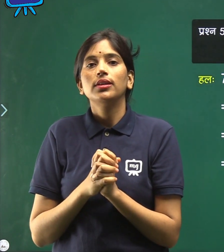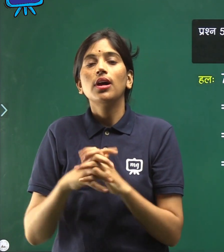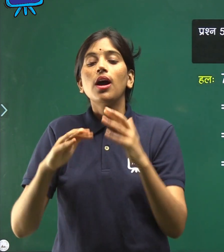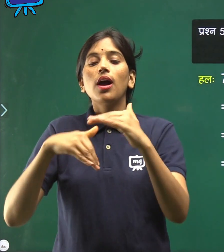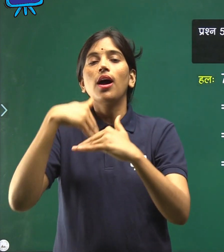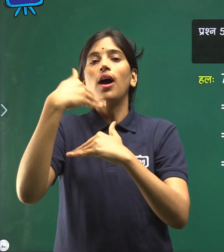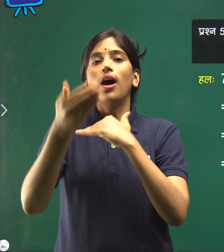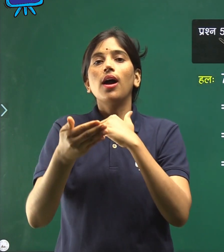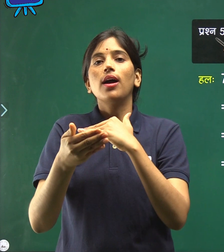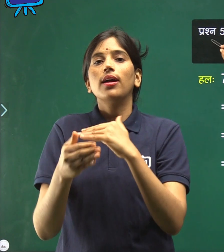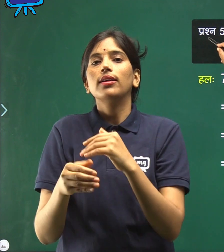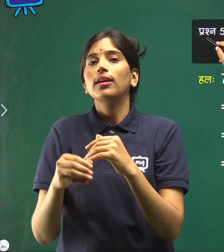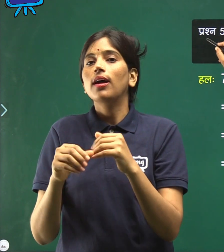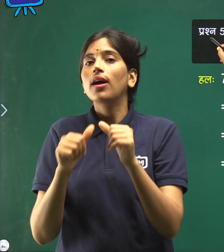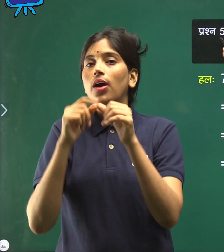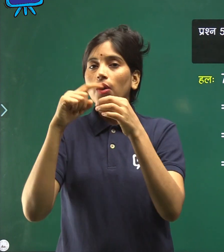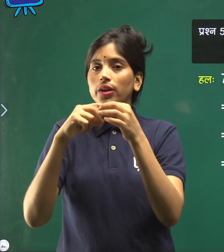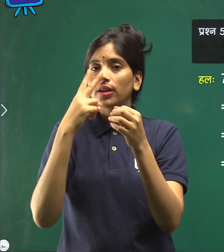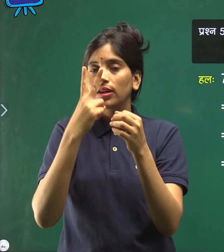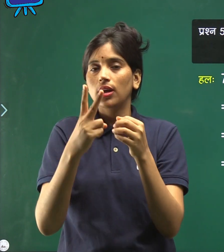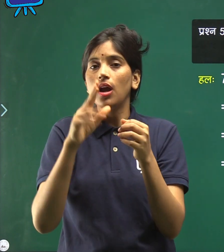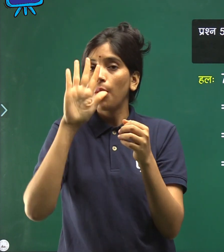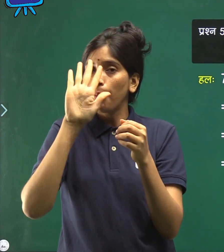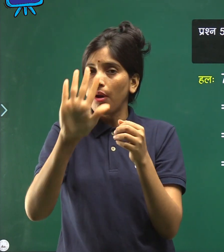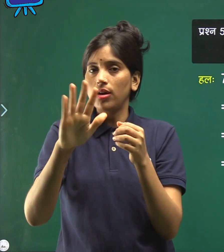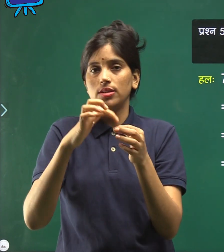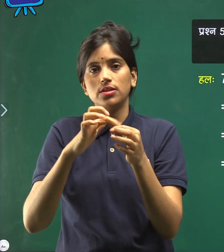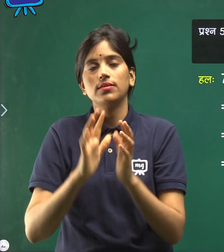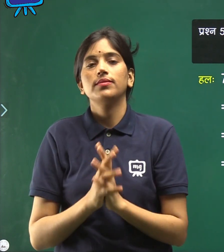अगला क्वेश्चन देखो, प्रश्न 5